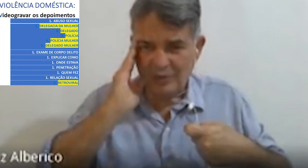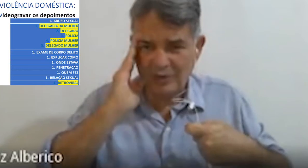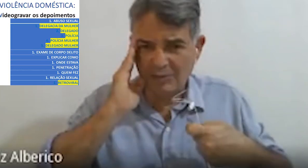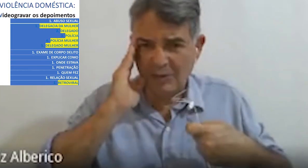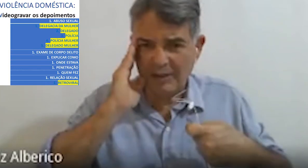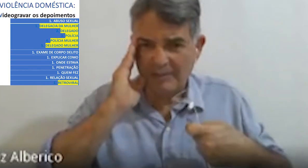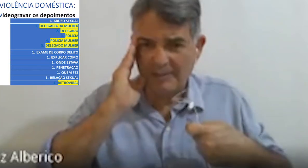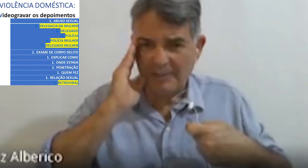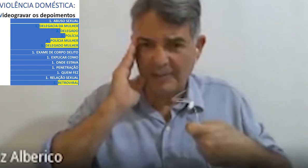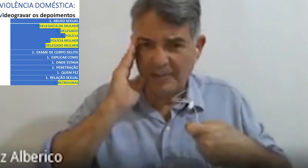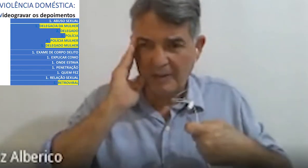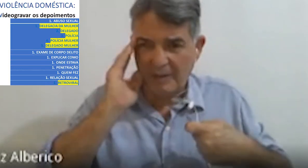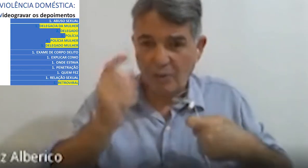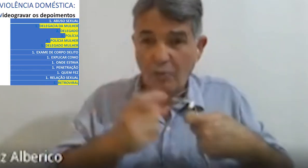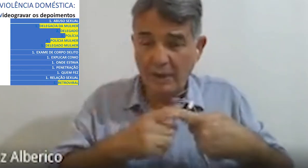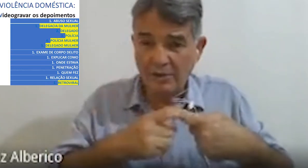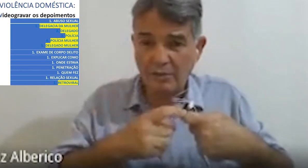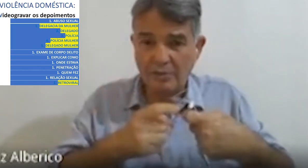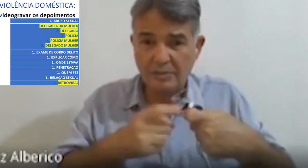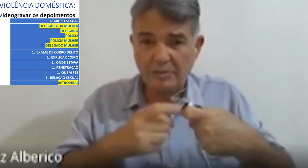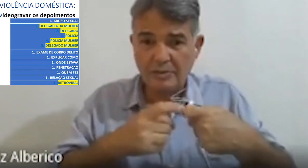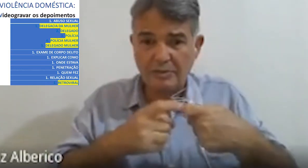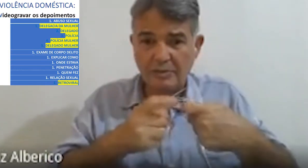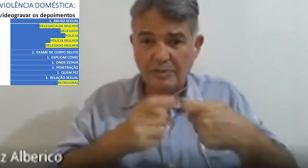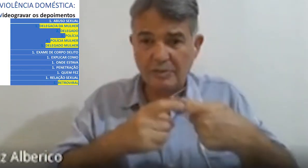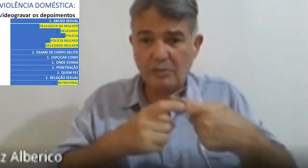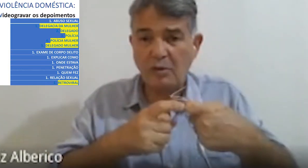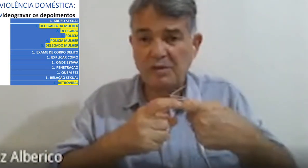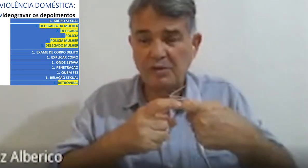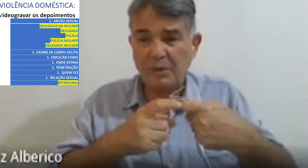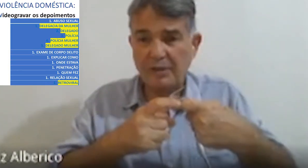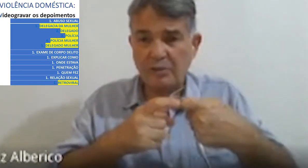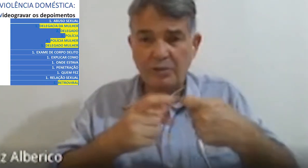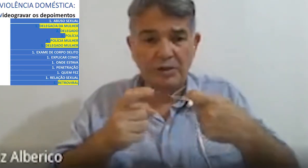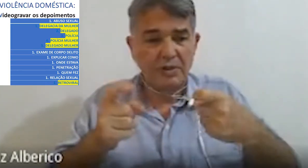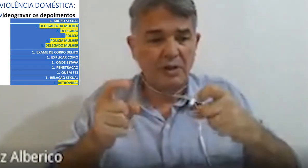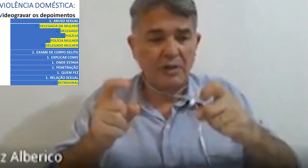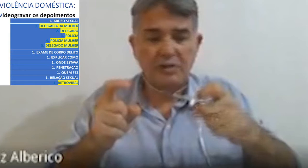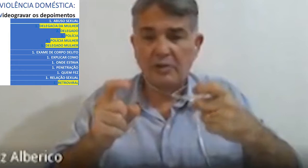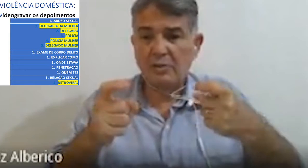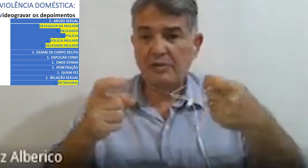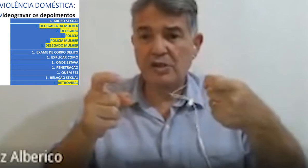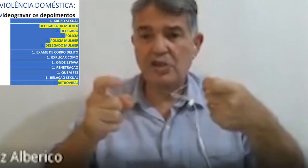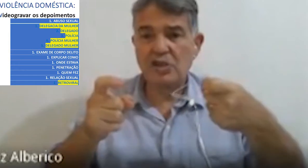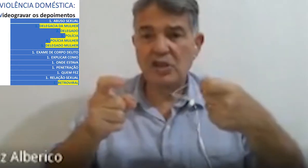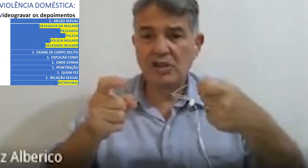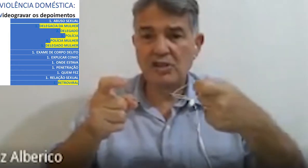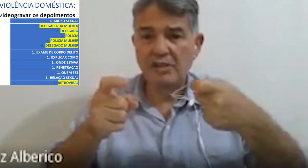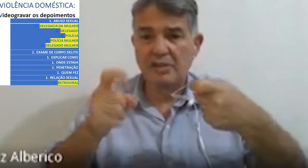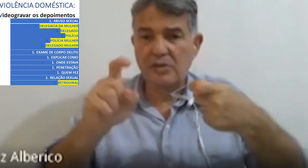Entendido agora? O médico. Então qual é o sinal de médico? O sinal de médico é XX, só